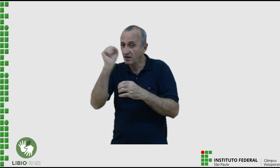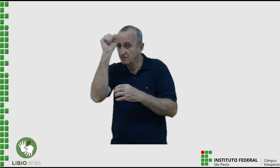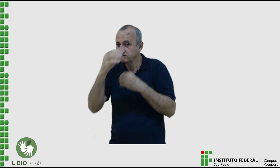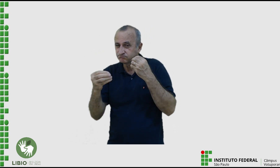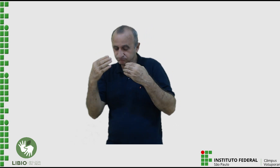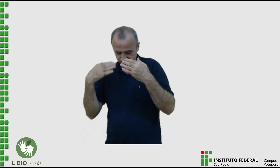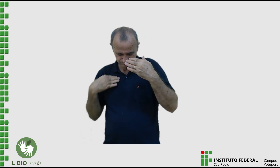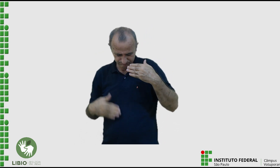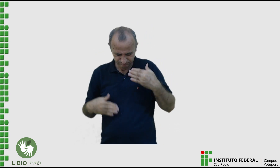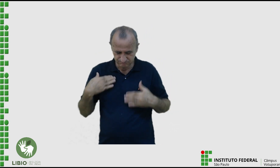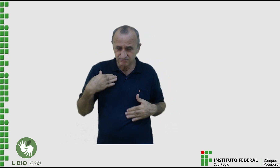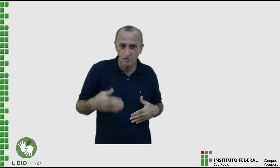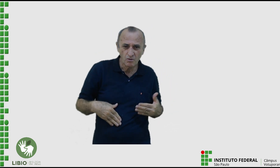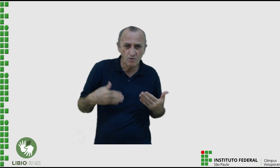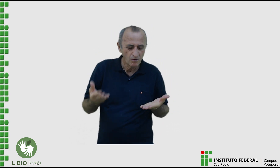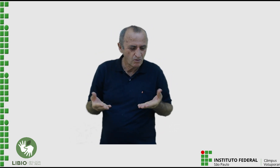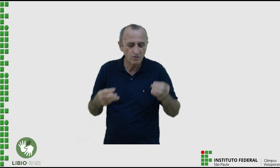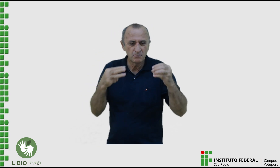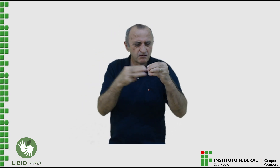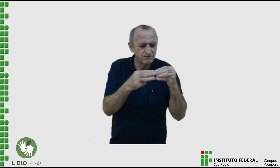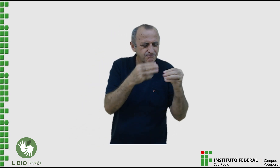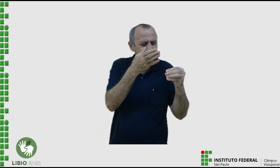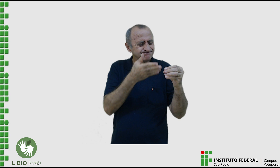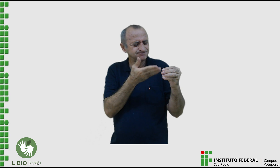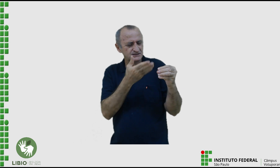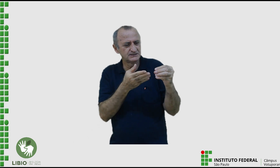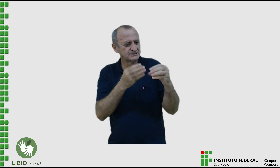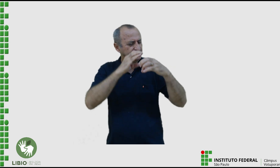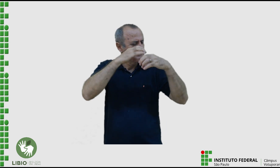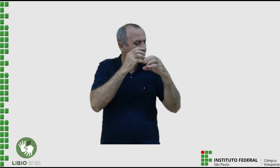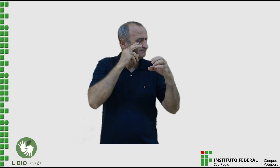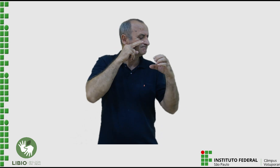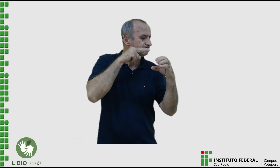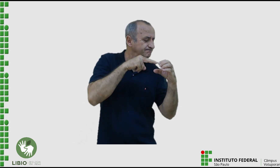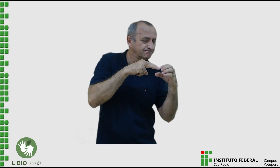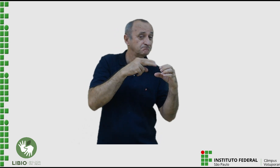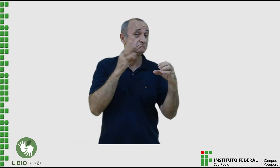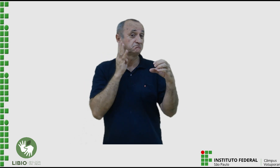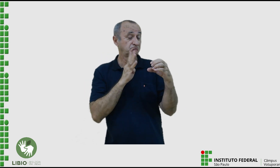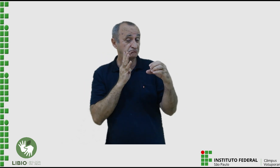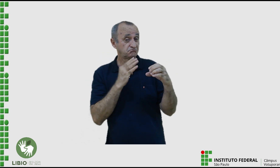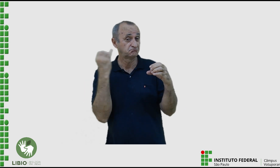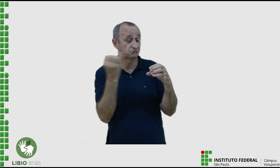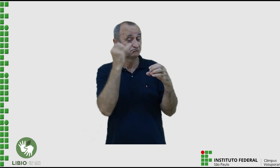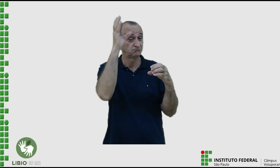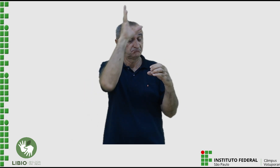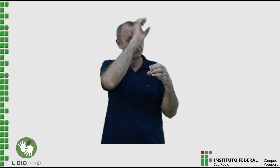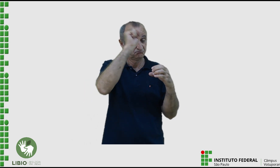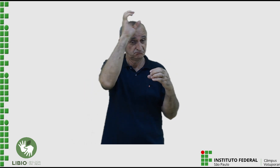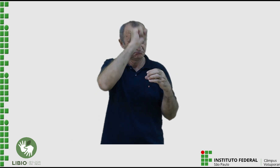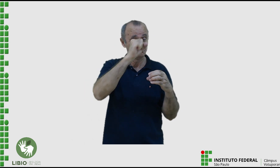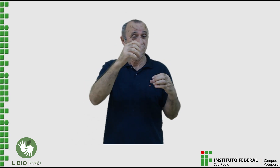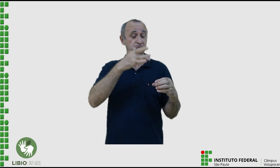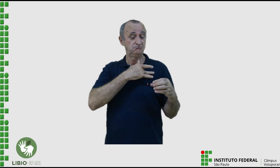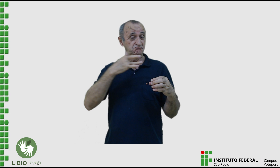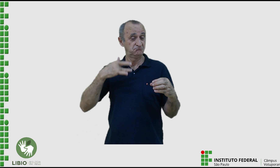clareza. Então, importante, a biologia, aprendemos melhor nosso corpo, a célula, as